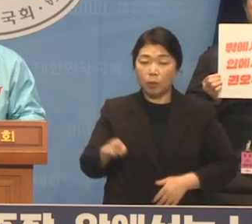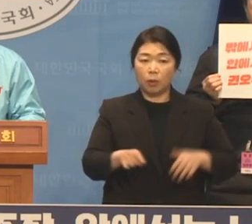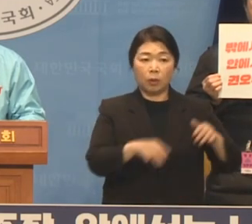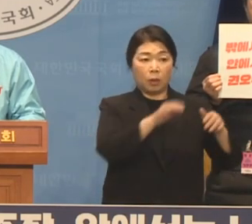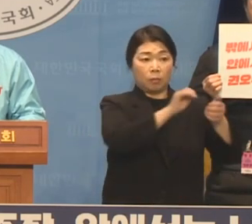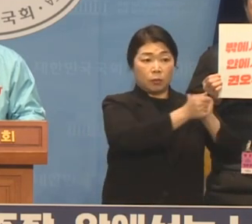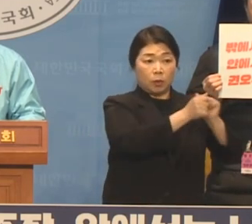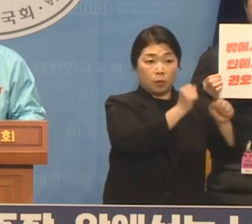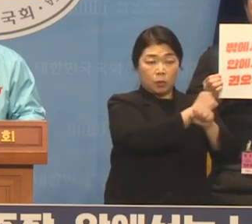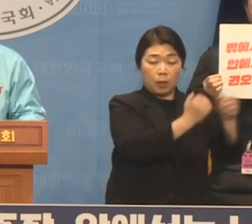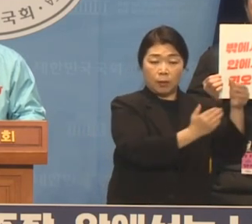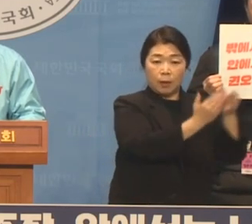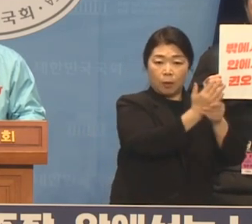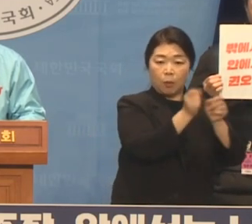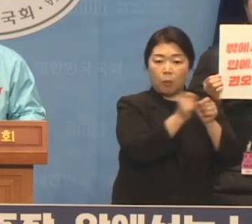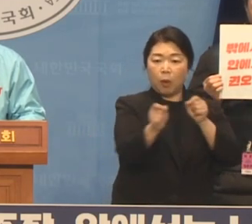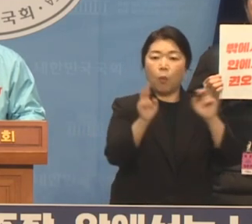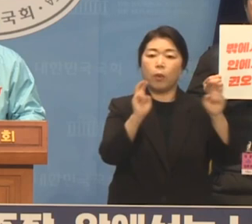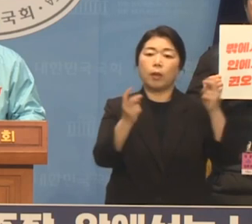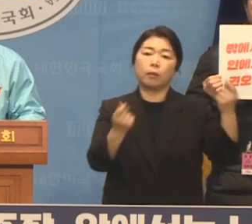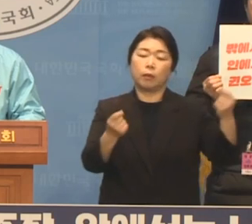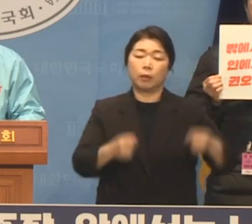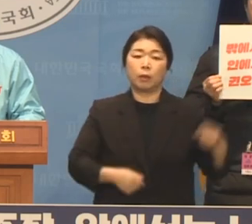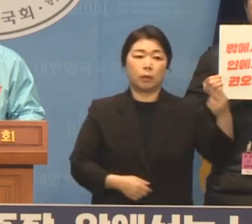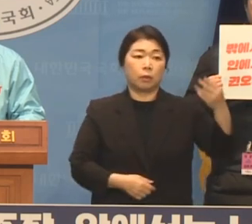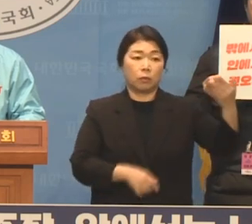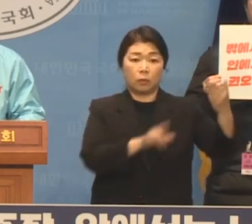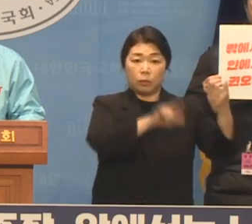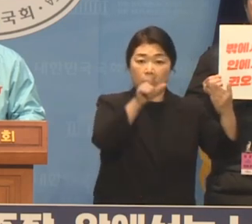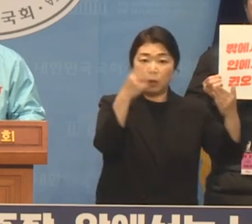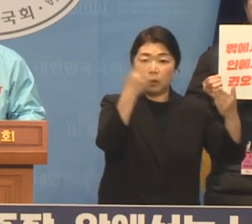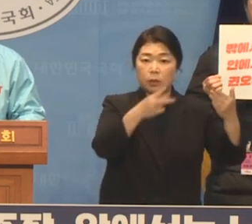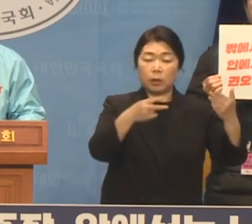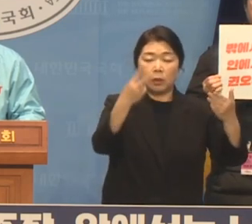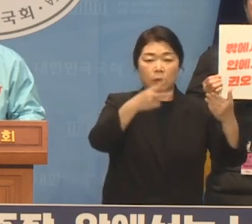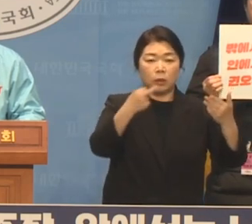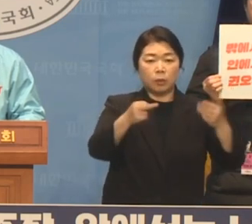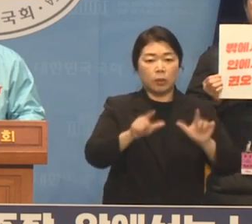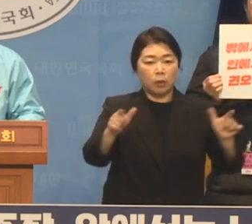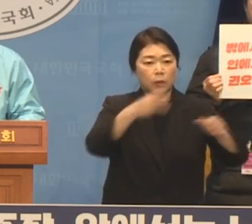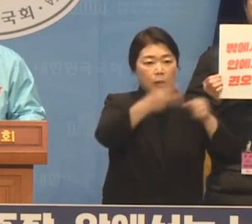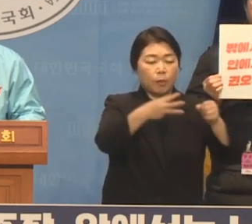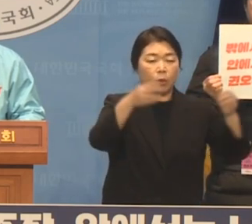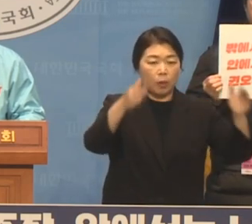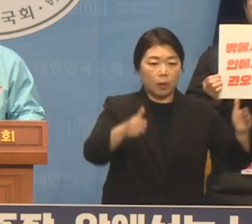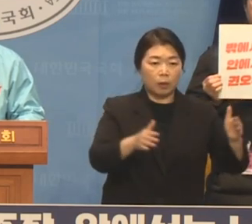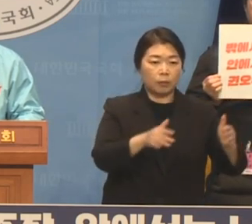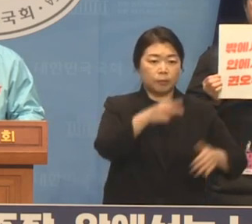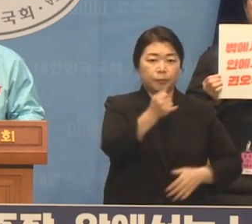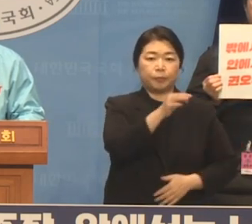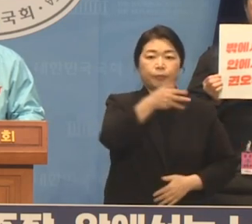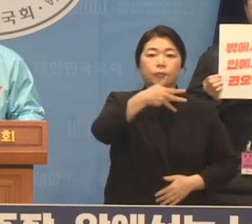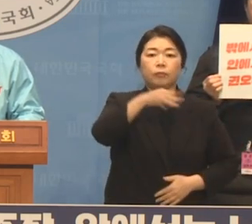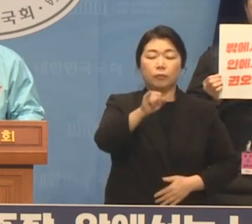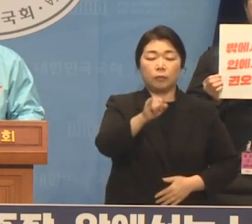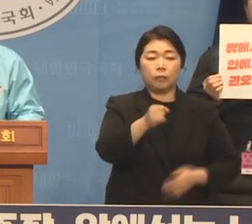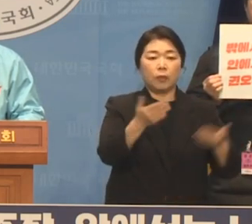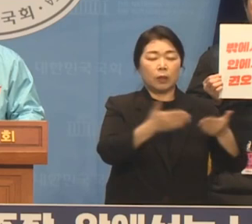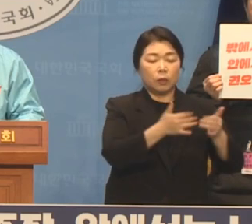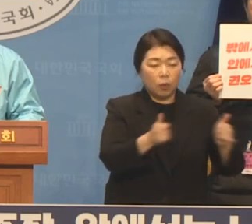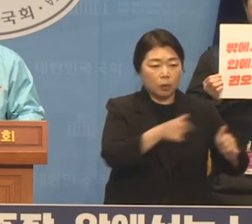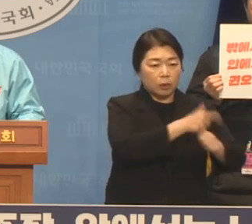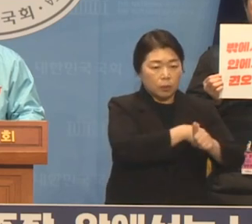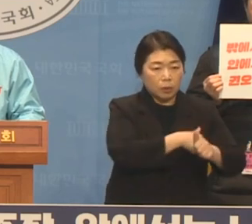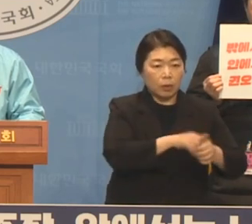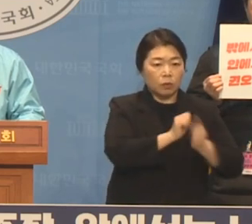도이치모터스 주가조작 사건은 2009년부터 2012년까지 약 3년간 도이치모터스 임직원,